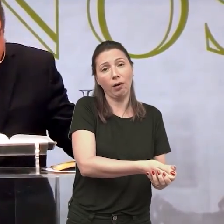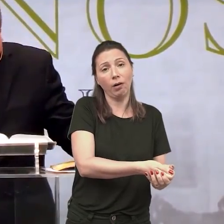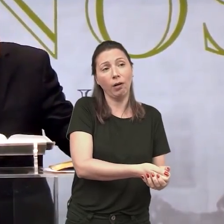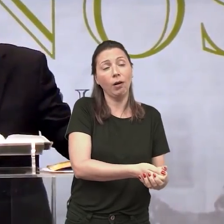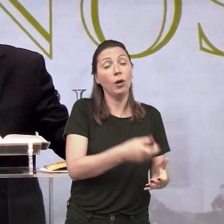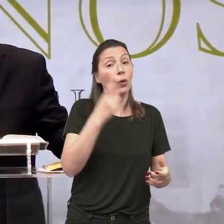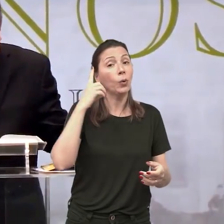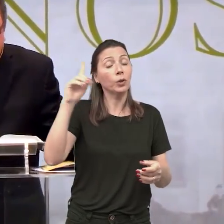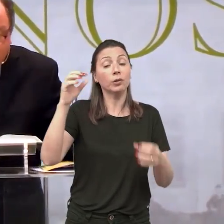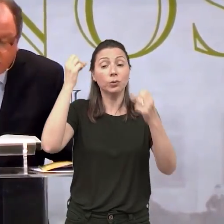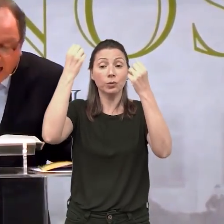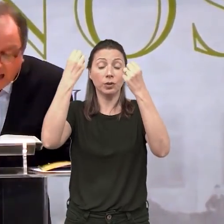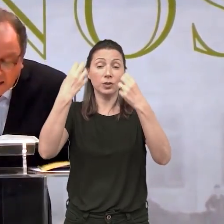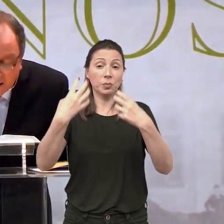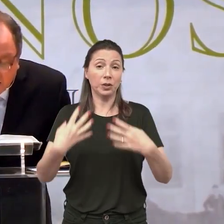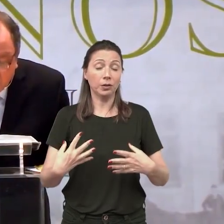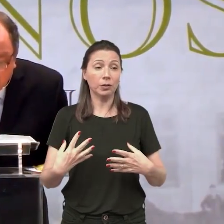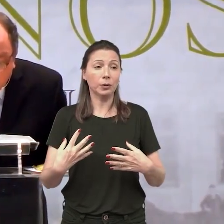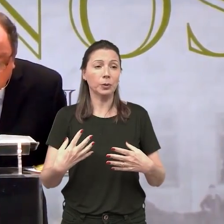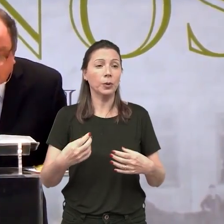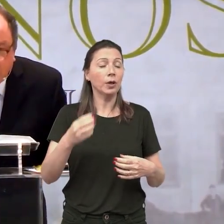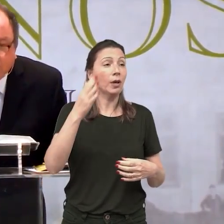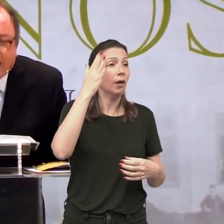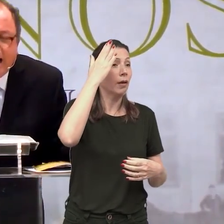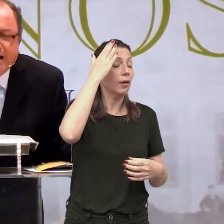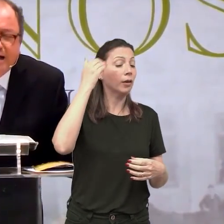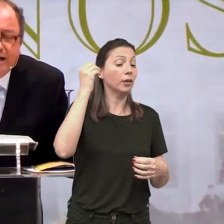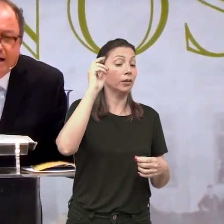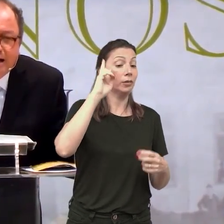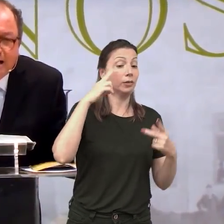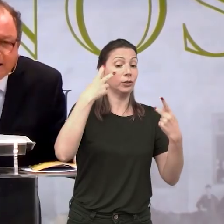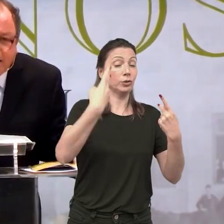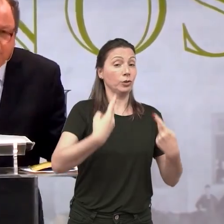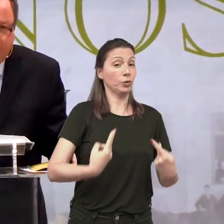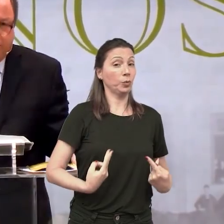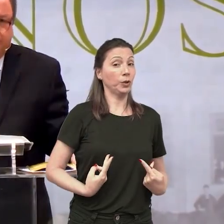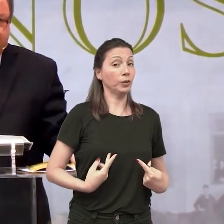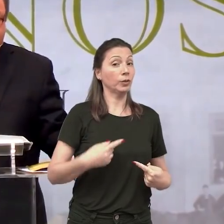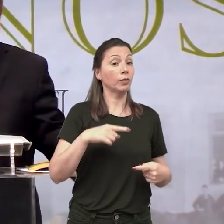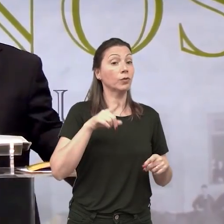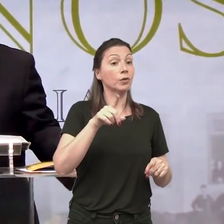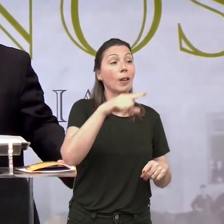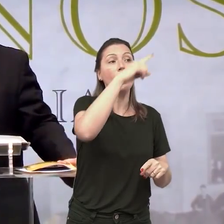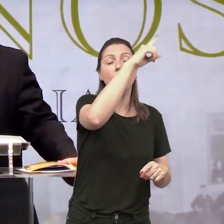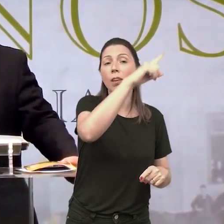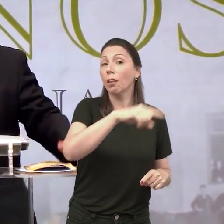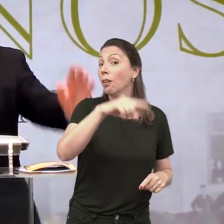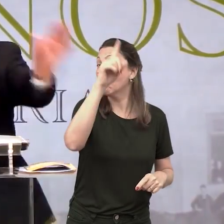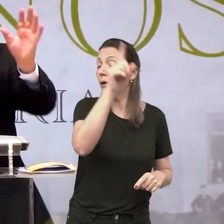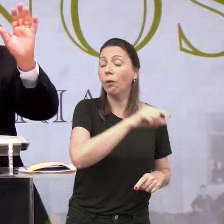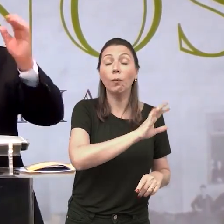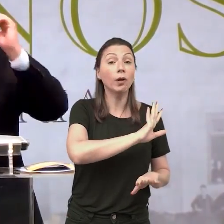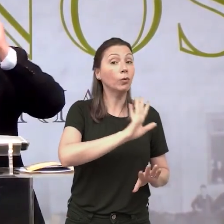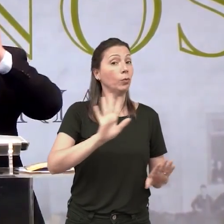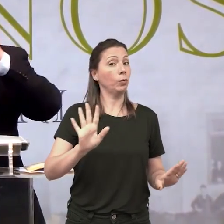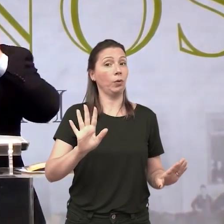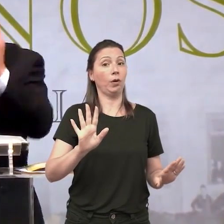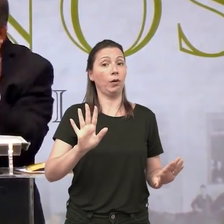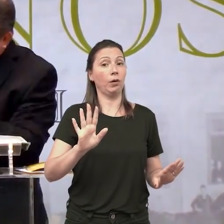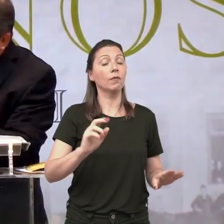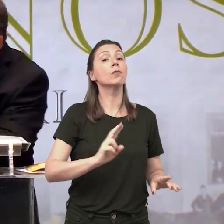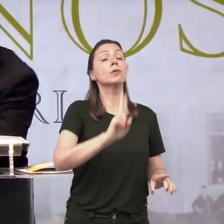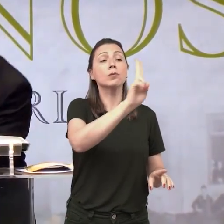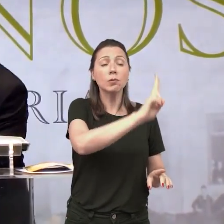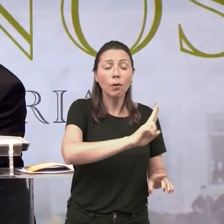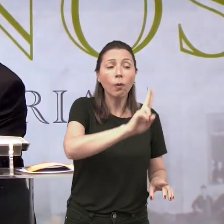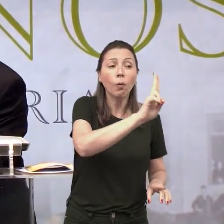não pode anular o seu o quê? Entendimento. Preste atenção.